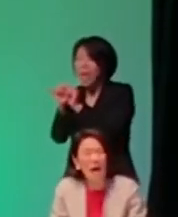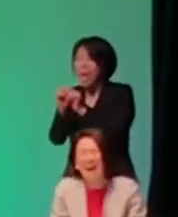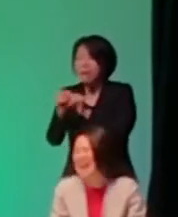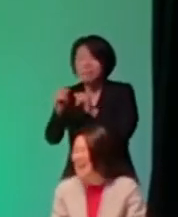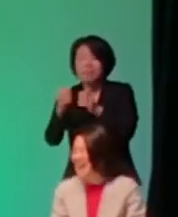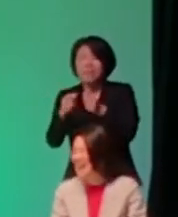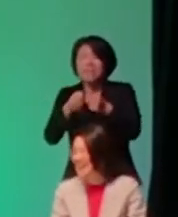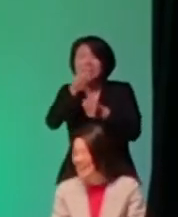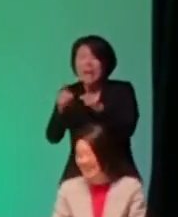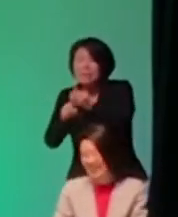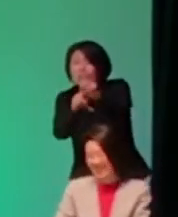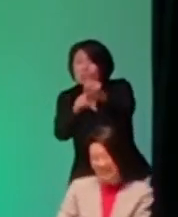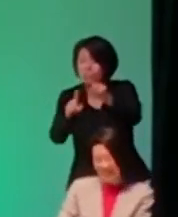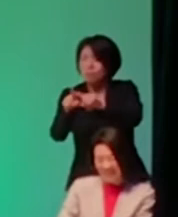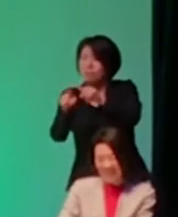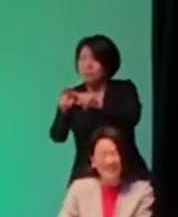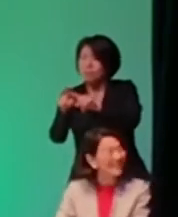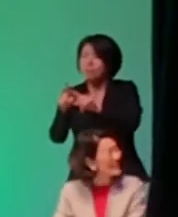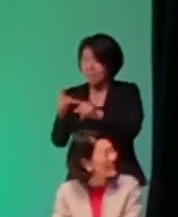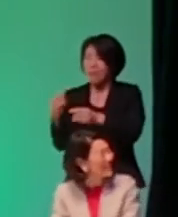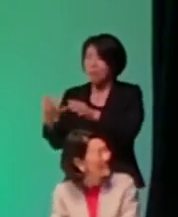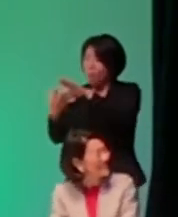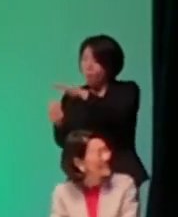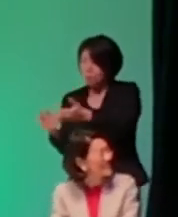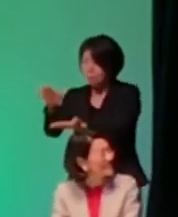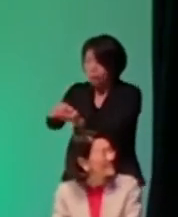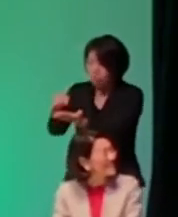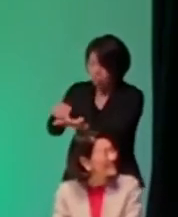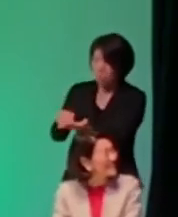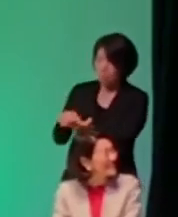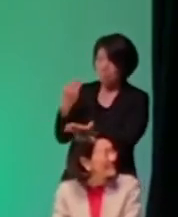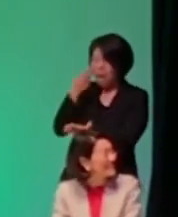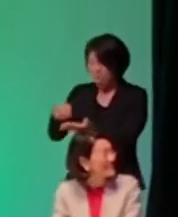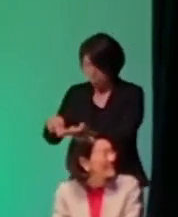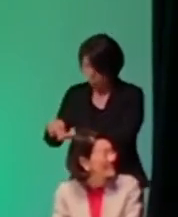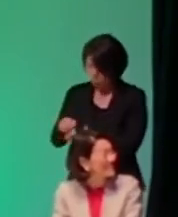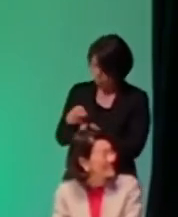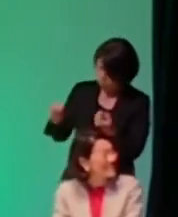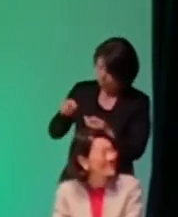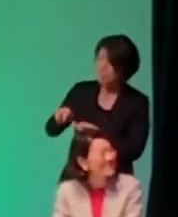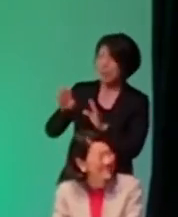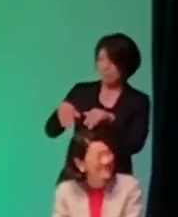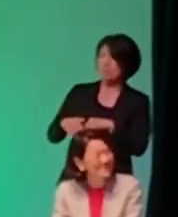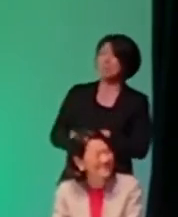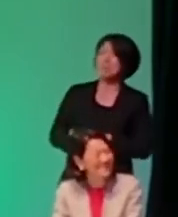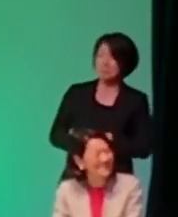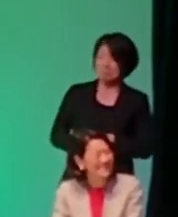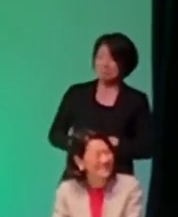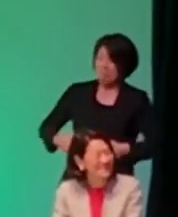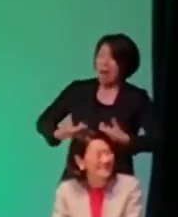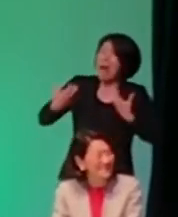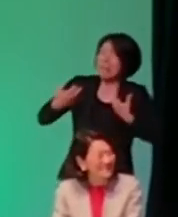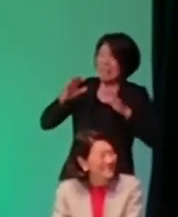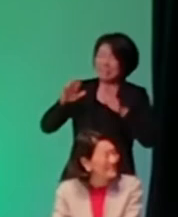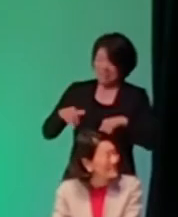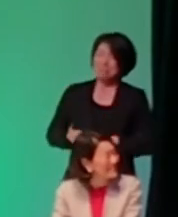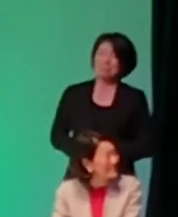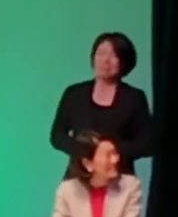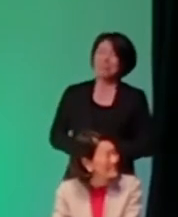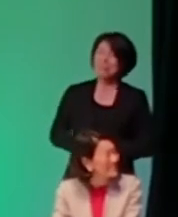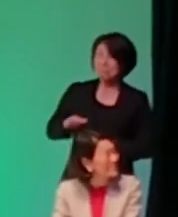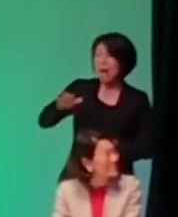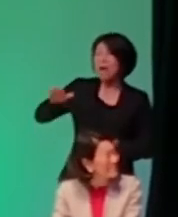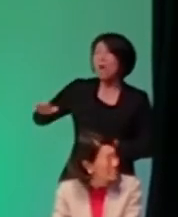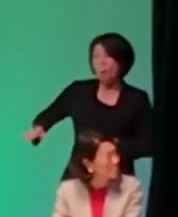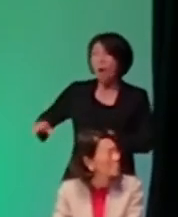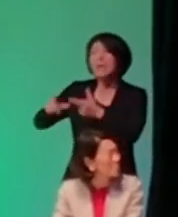タイトルが載ったコピーがバンと置いてありまして、これ誰が入れたんやと思ってすぐ腹が立って、それはその後輩